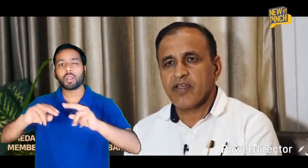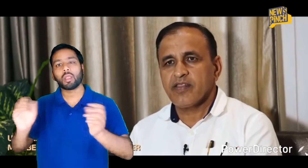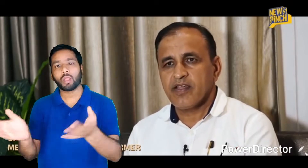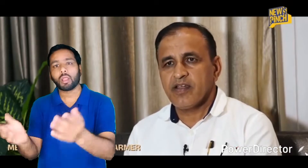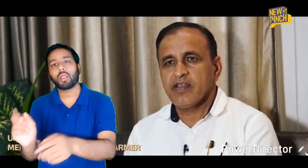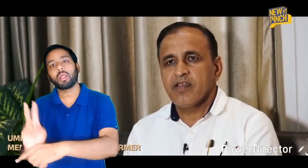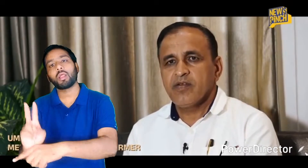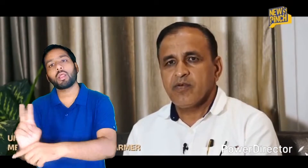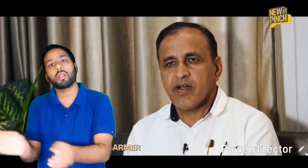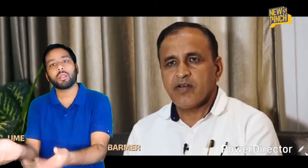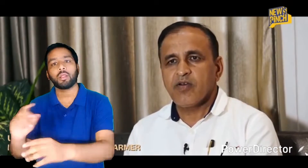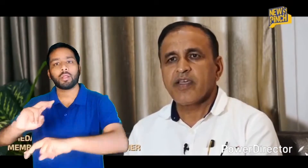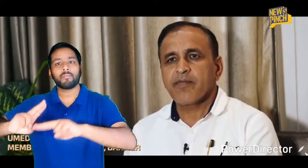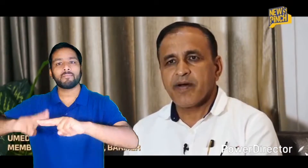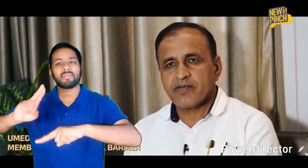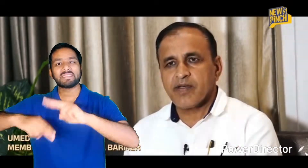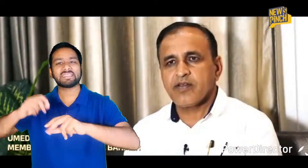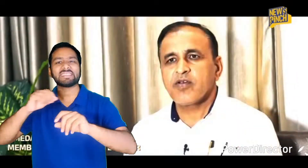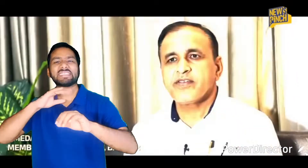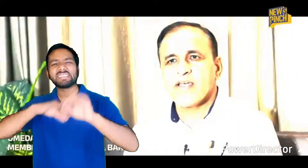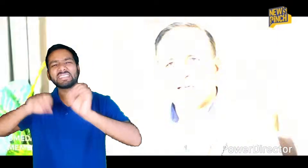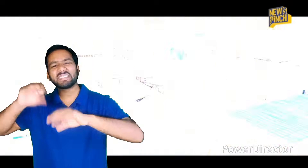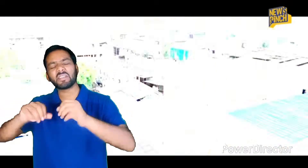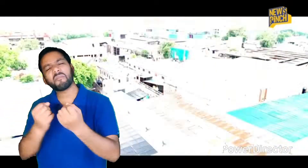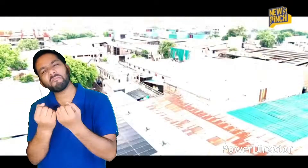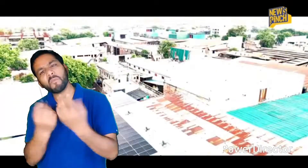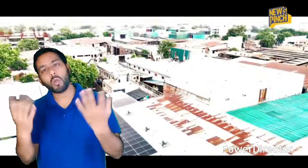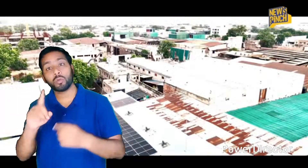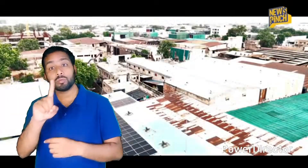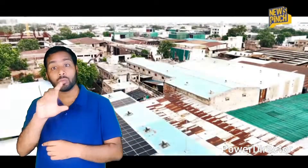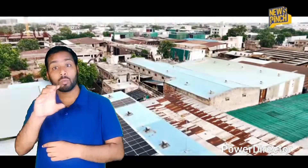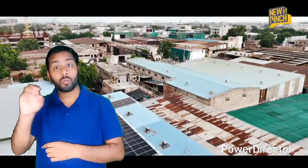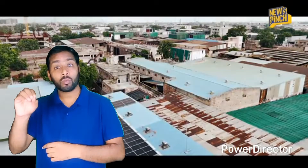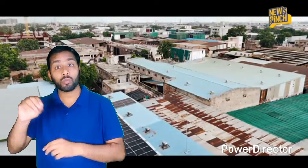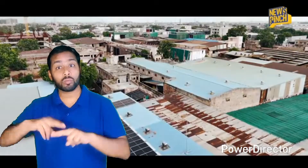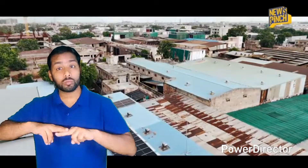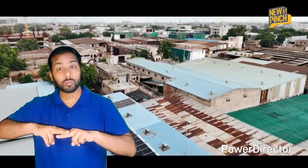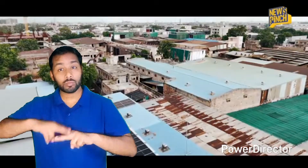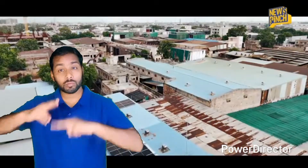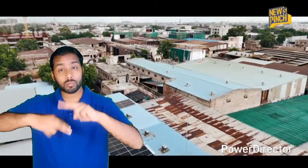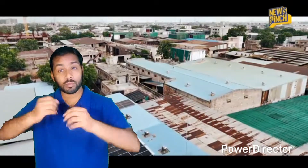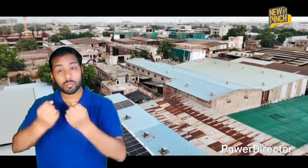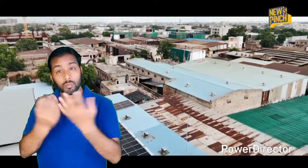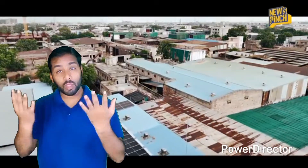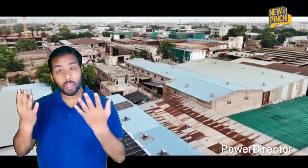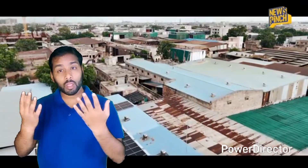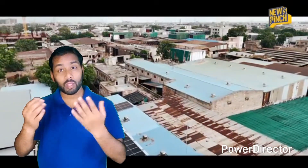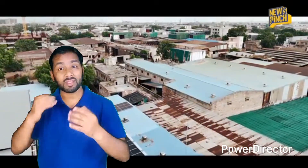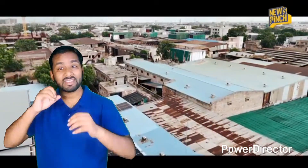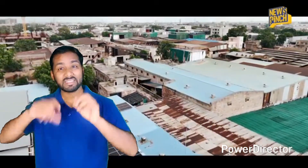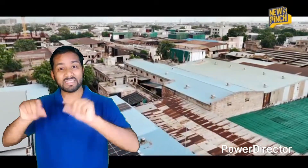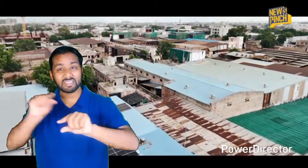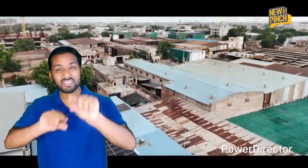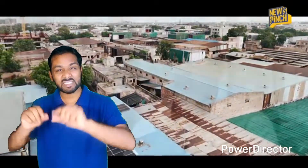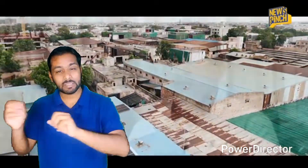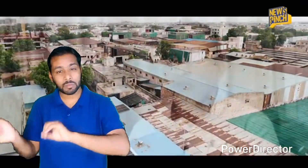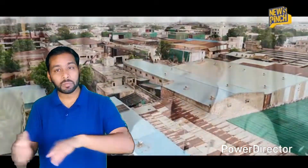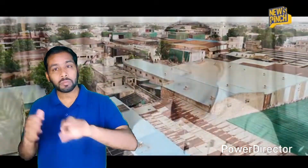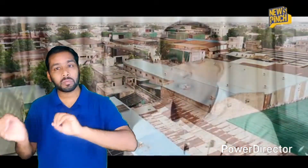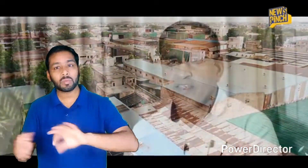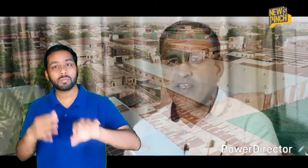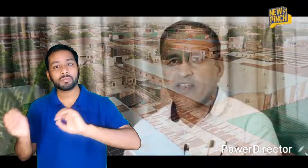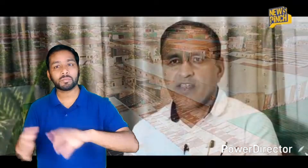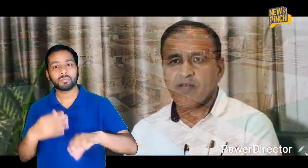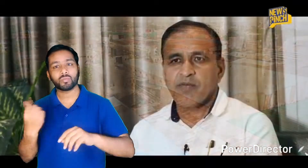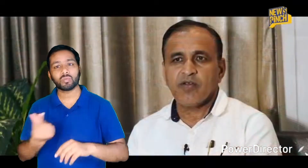हुए हैं गाँव के अंदर। वहाँ डोली के पास में, डोली से आगे दवा के पास में दर्जनों फैक्ट्रियां हैं। वहाँ करीब 100 फैक्ट्रियां होगी। वहाँ